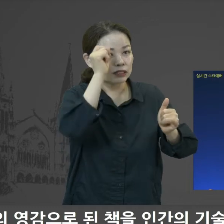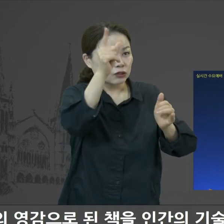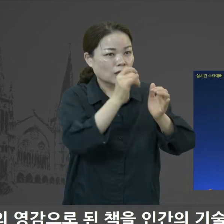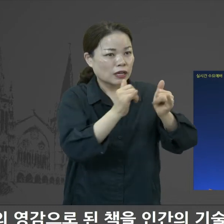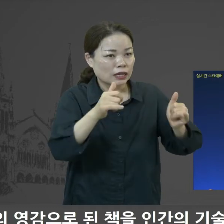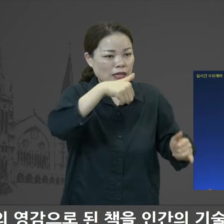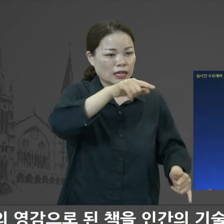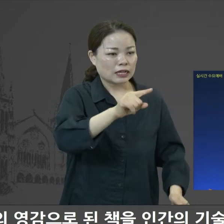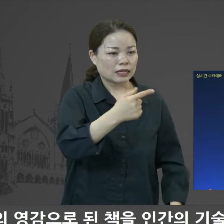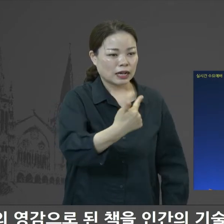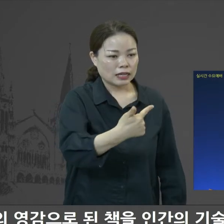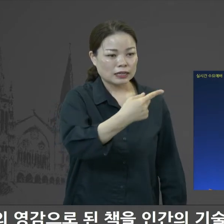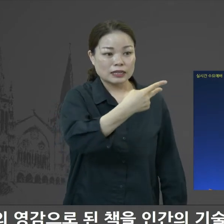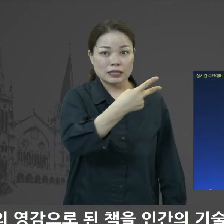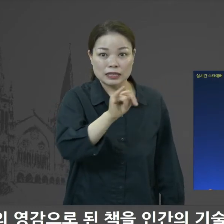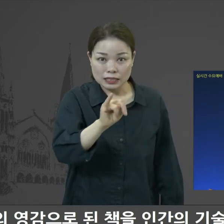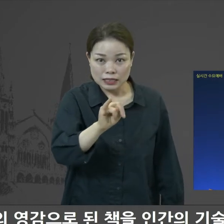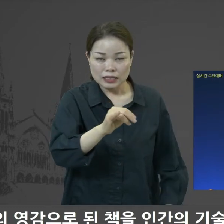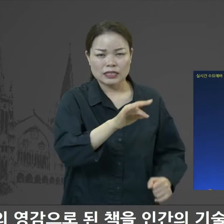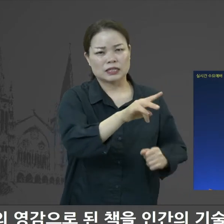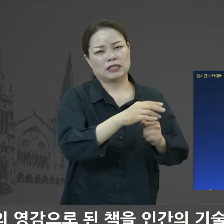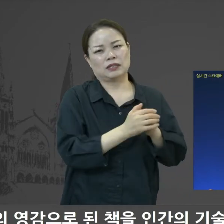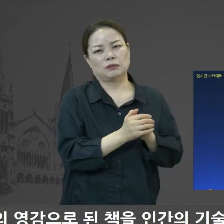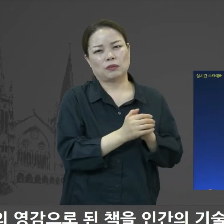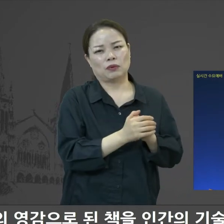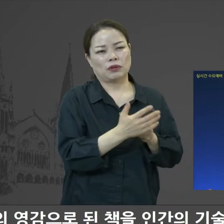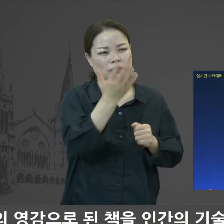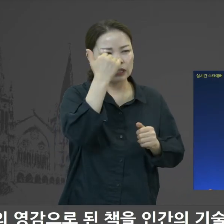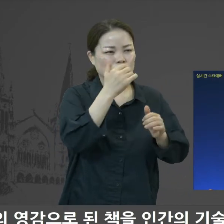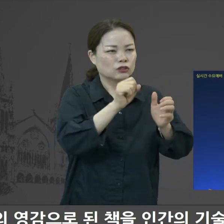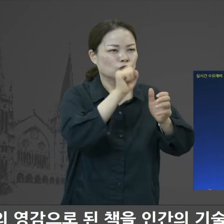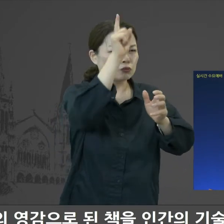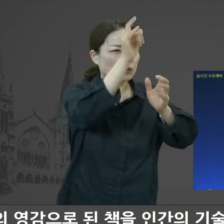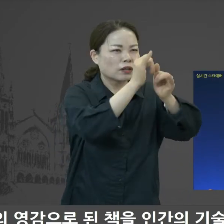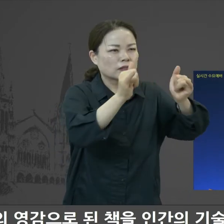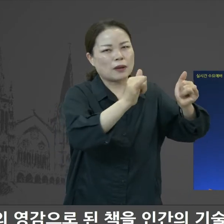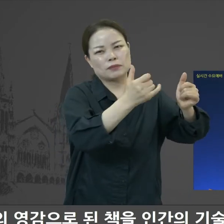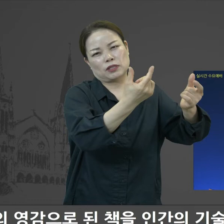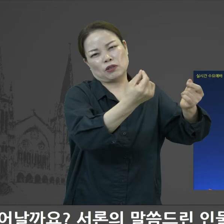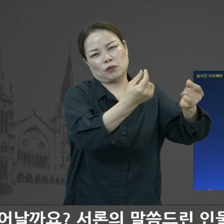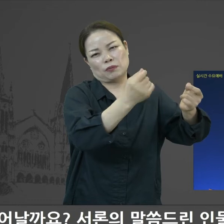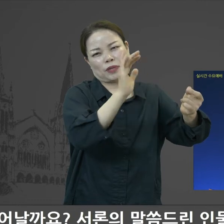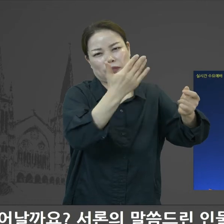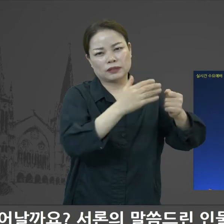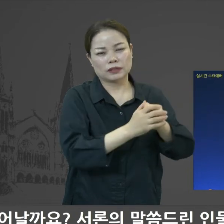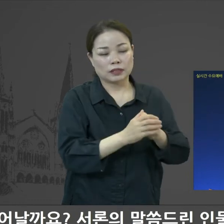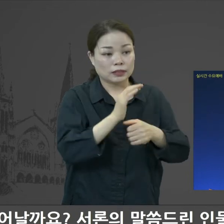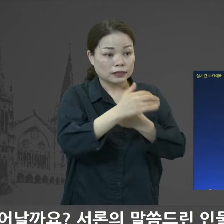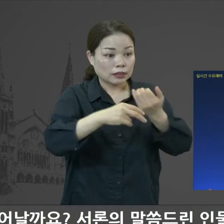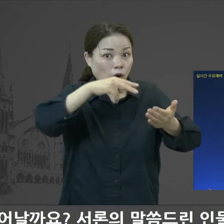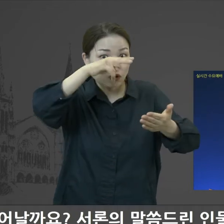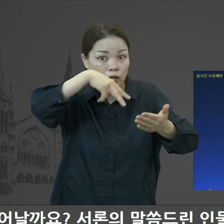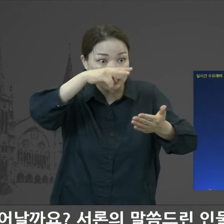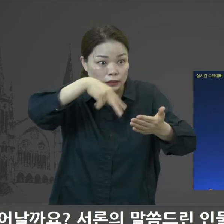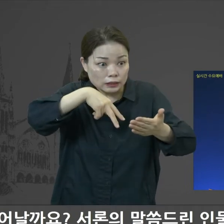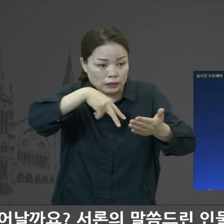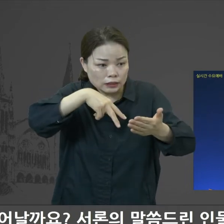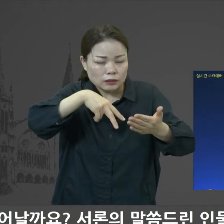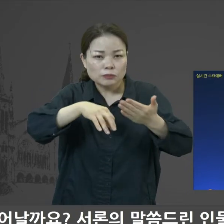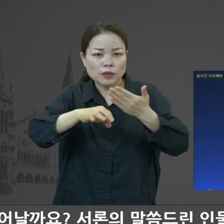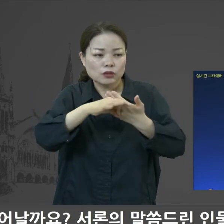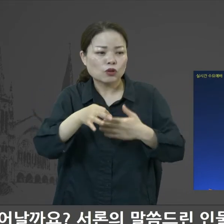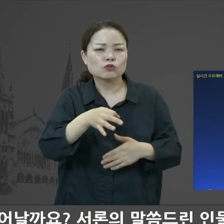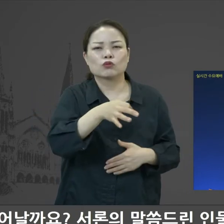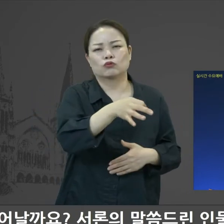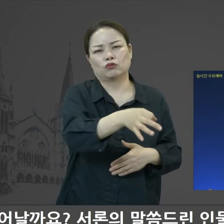간디, 석가모니, 예수 그리스도처럼 읽는 거죠. 이러한 성경 읽기는 자녀들에게 성경 읽으면 용돈